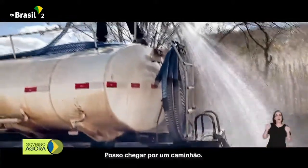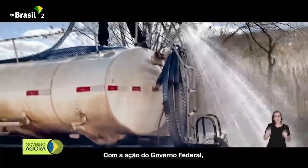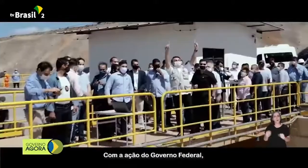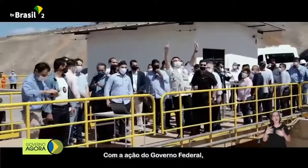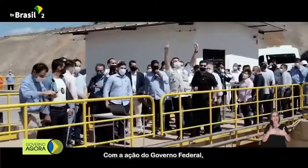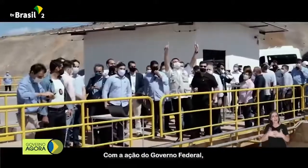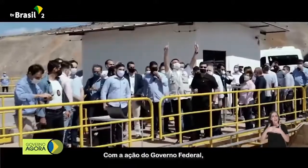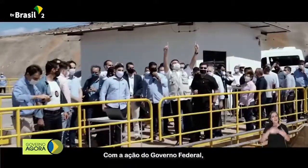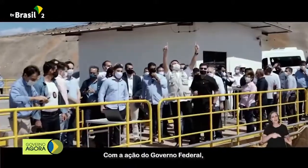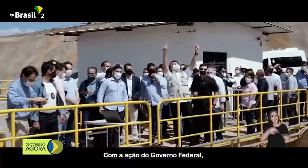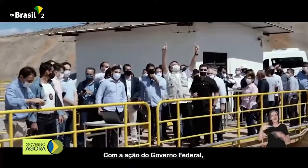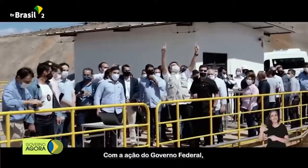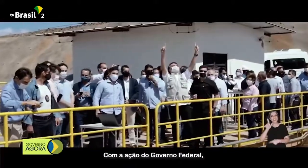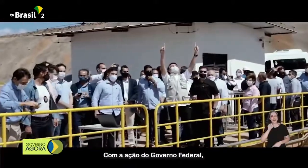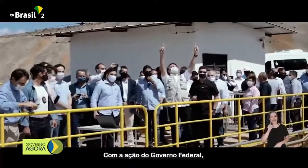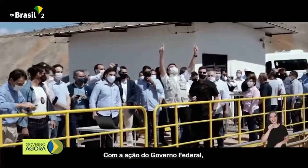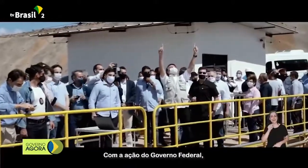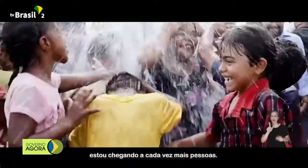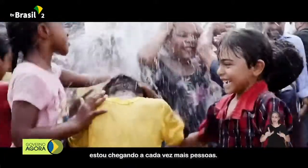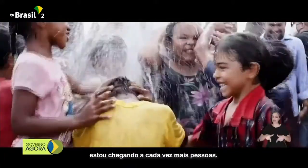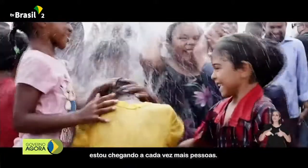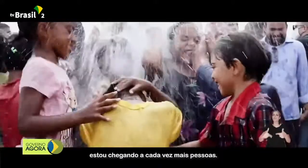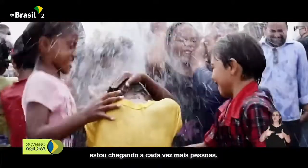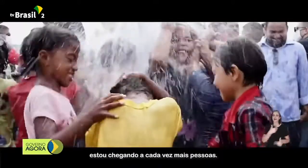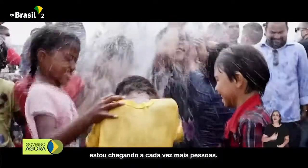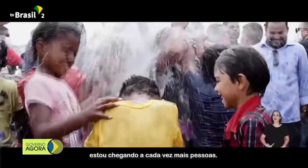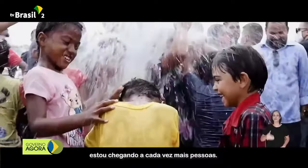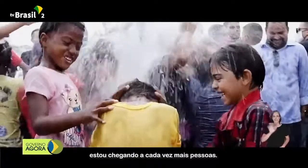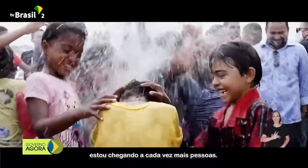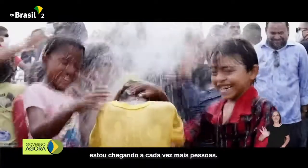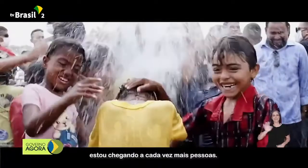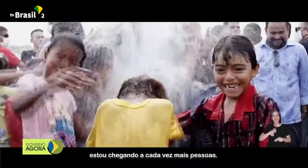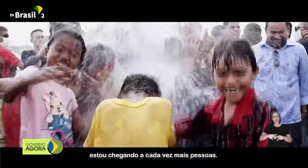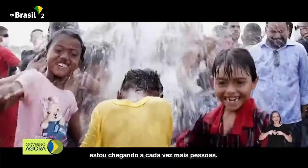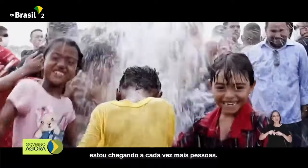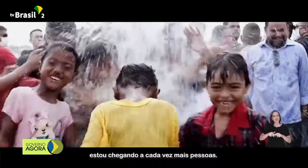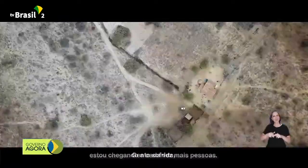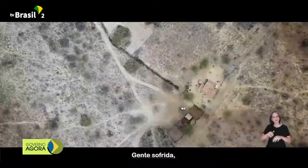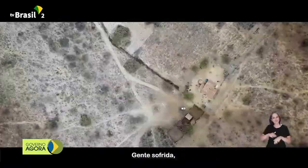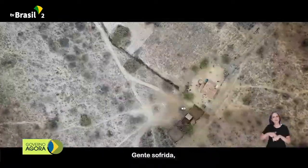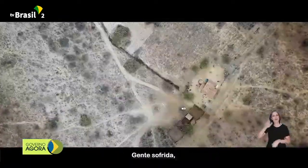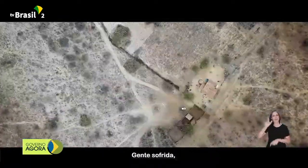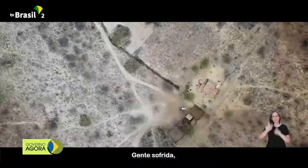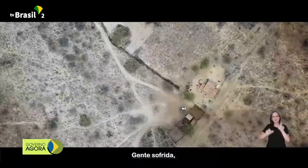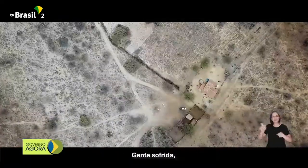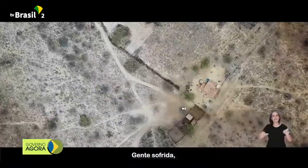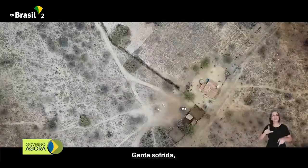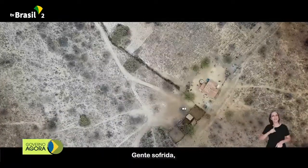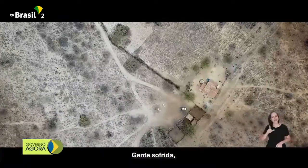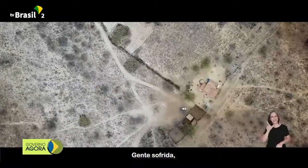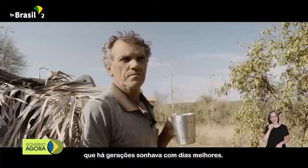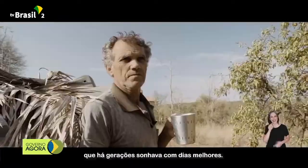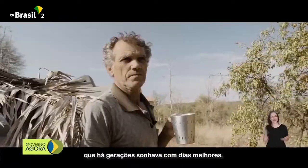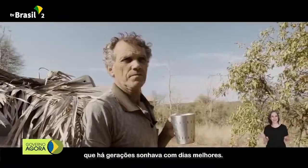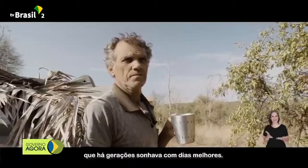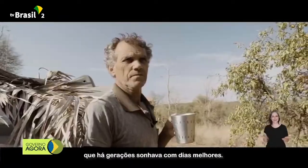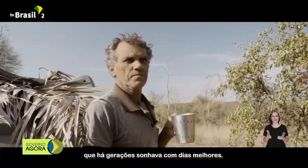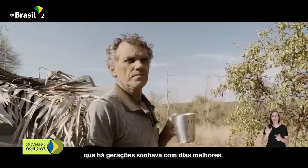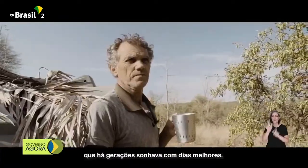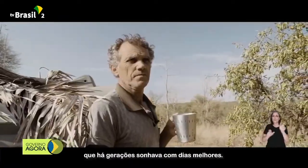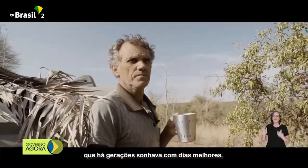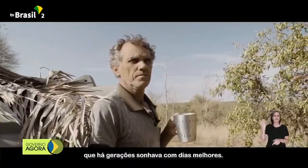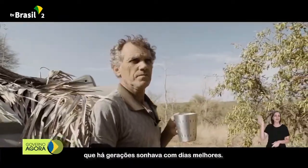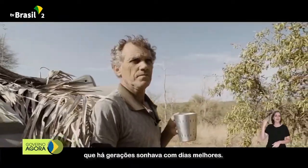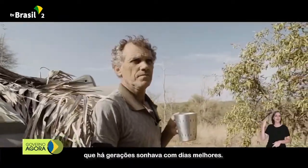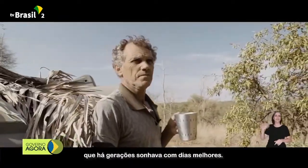caminhão. Com a ação do governo federal, estou chegando a cada vez mais pessoas. Gente sofrida que há